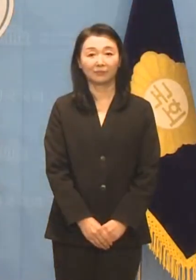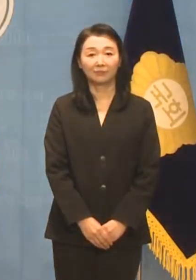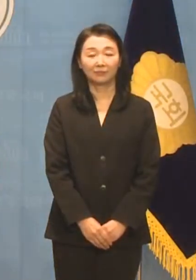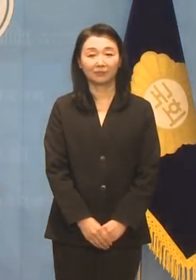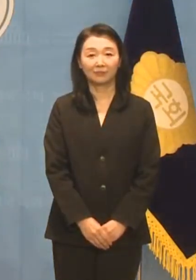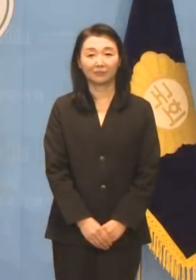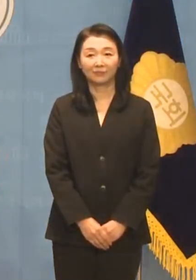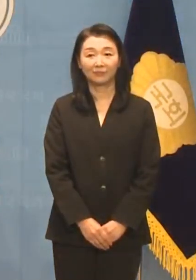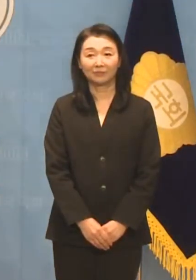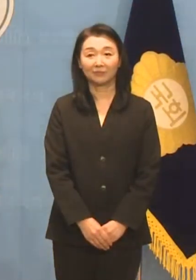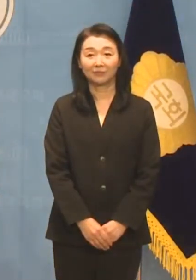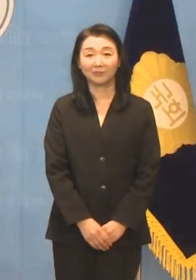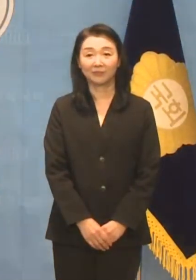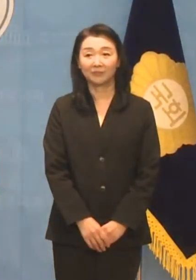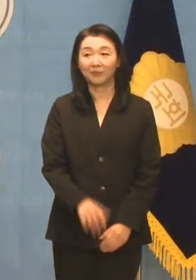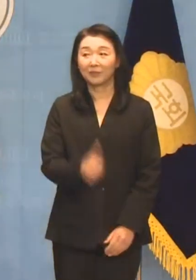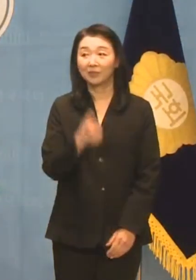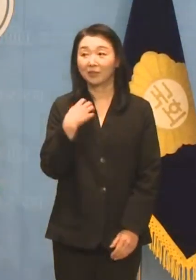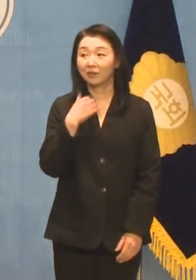누가 사회가 있나요?